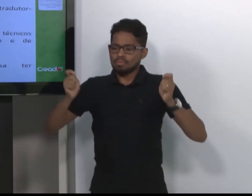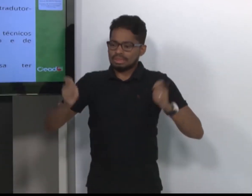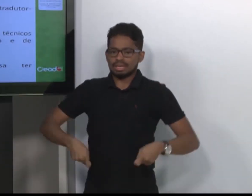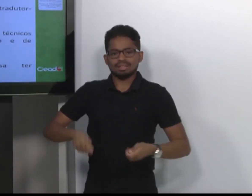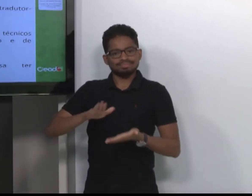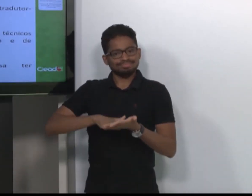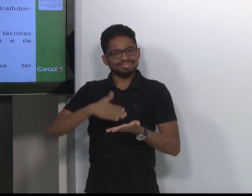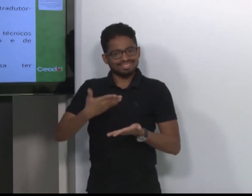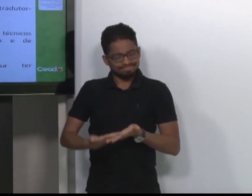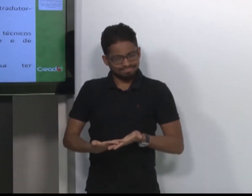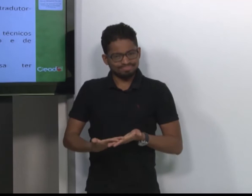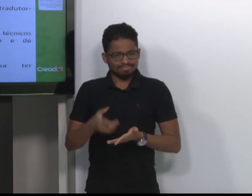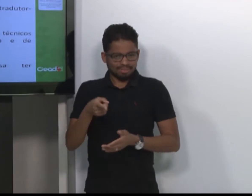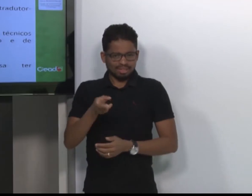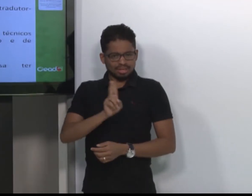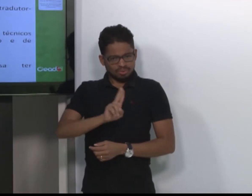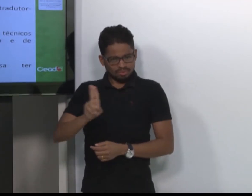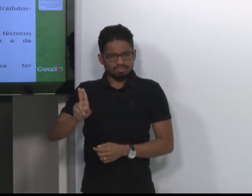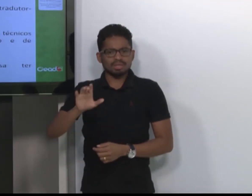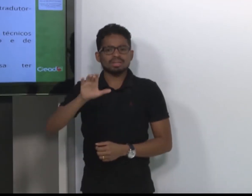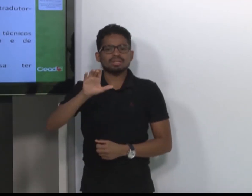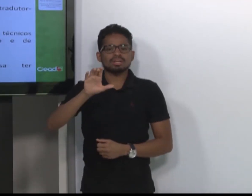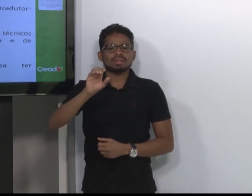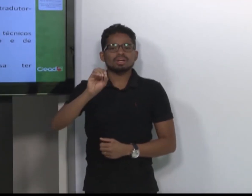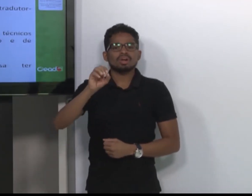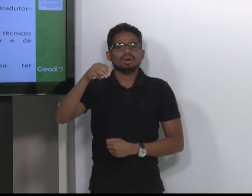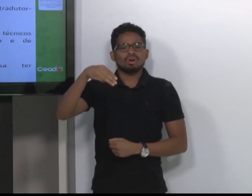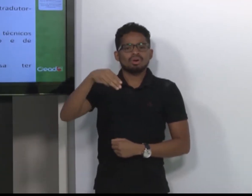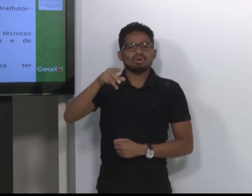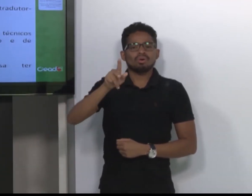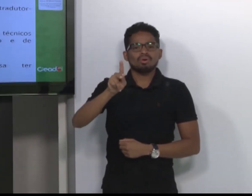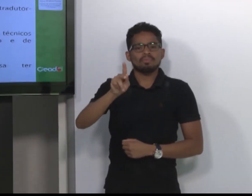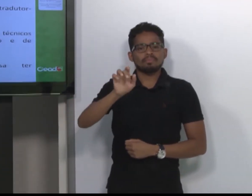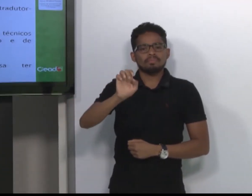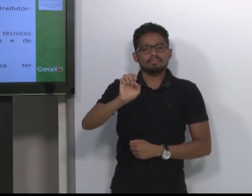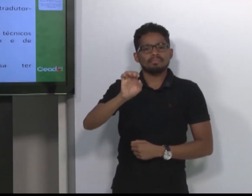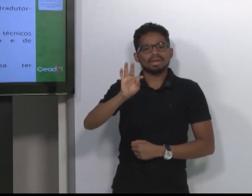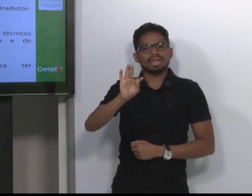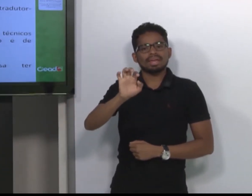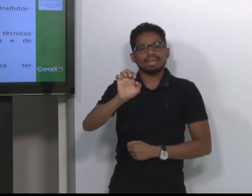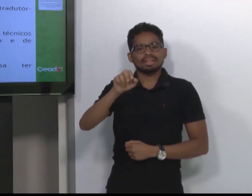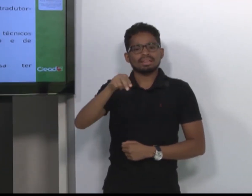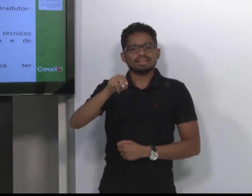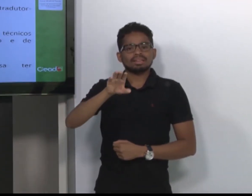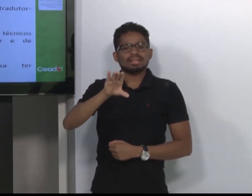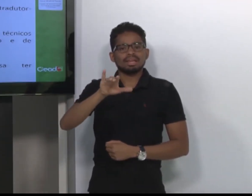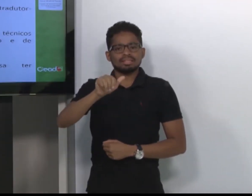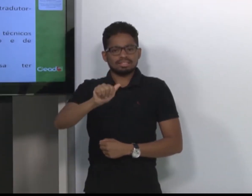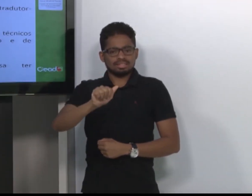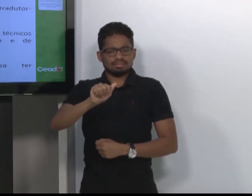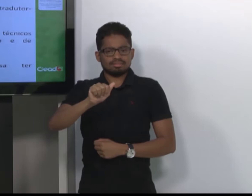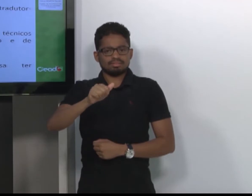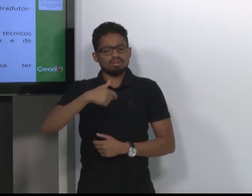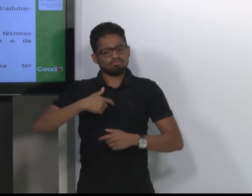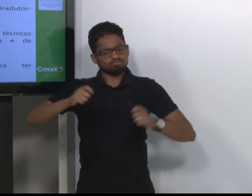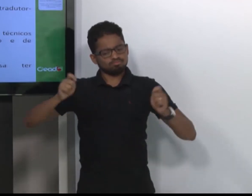o tradutor-intérprete, ele precisa ter competências tradutórias e interpretativas.